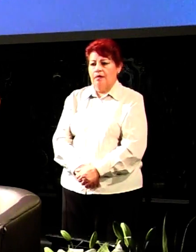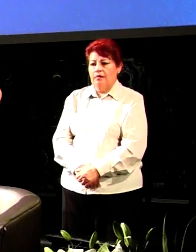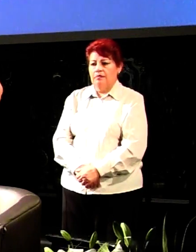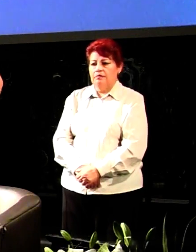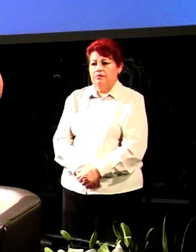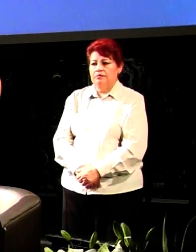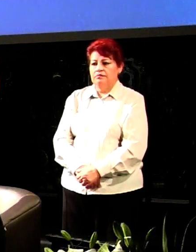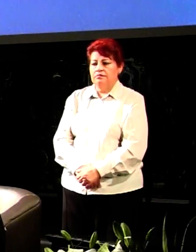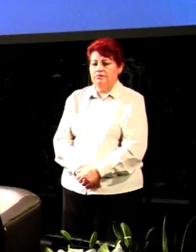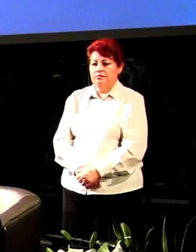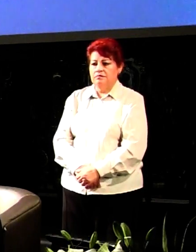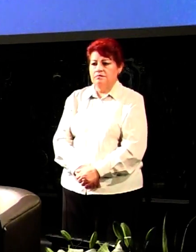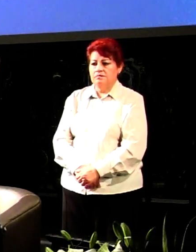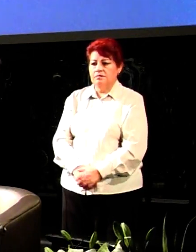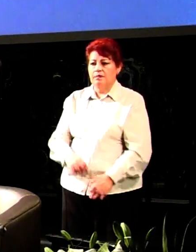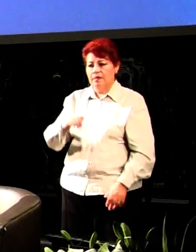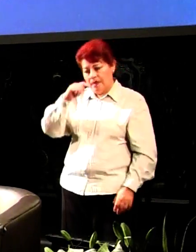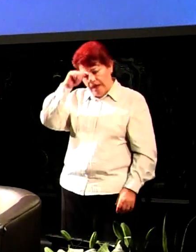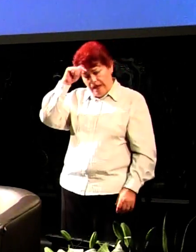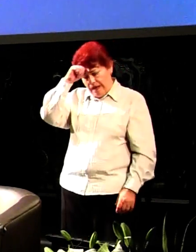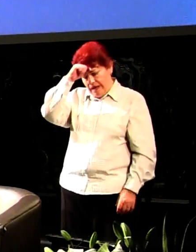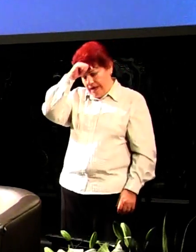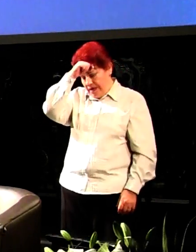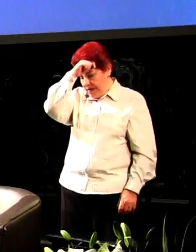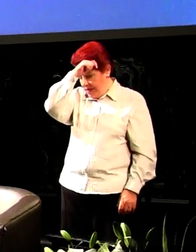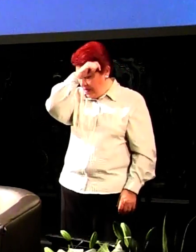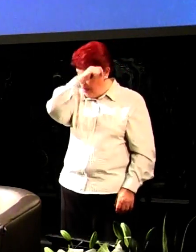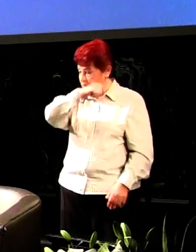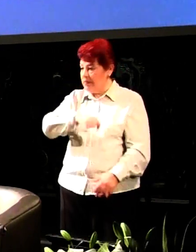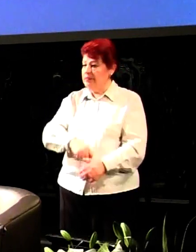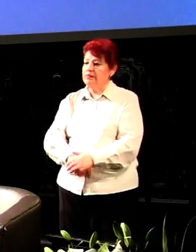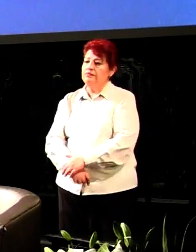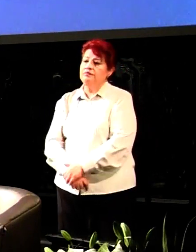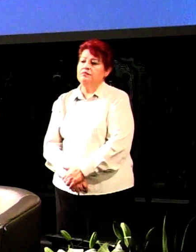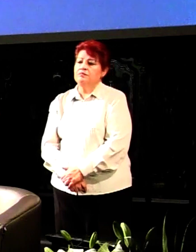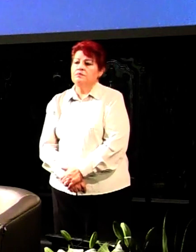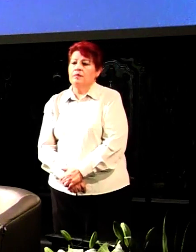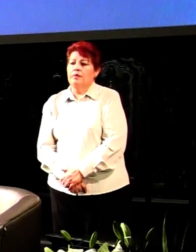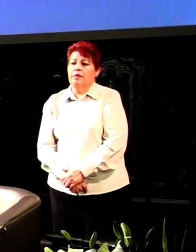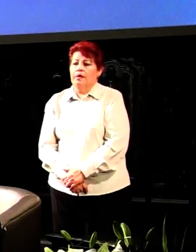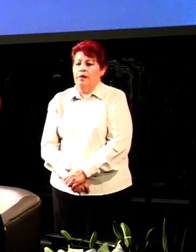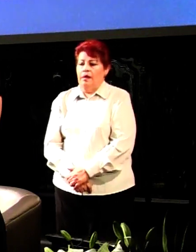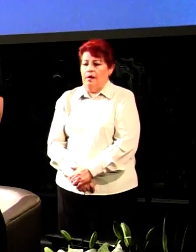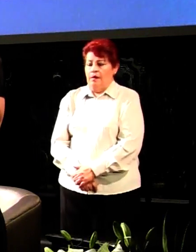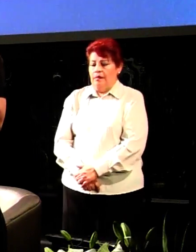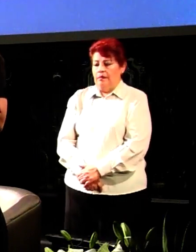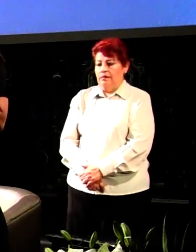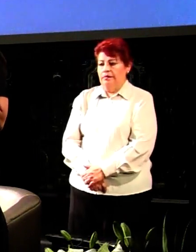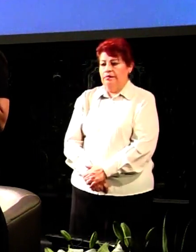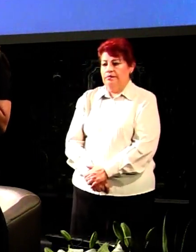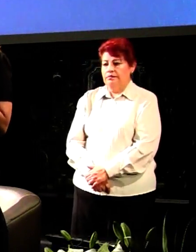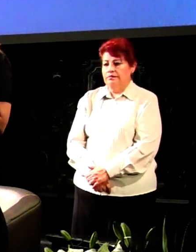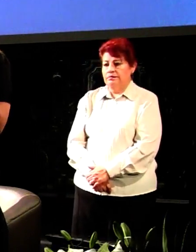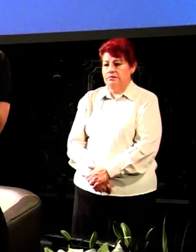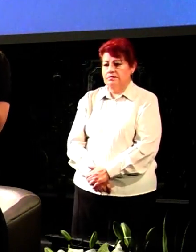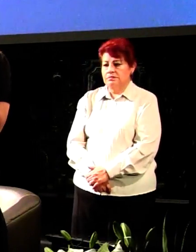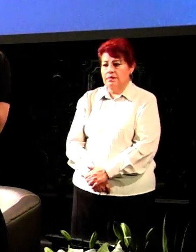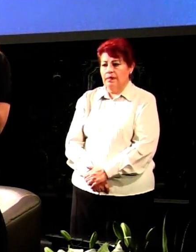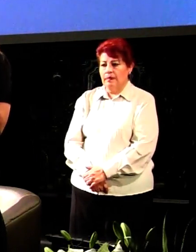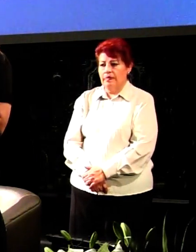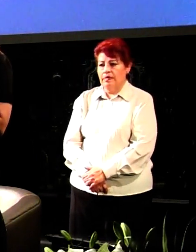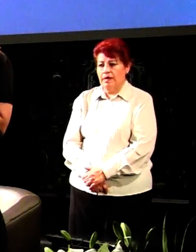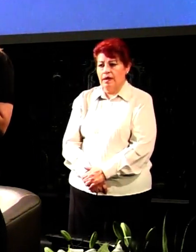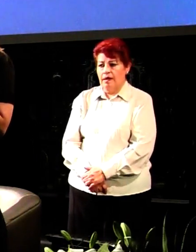asertividad? ¿Dónde está mi manejo de emociones? ¿Cómo soluciono yo problemas para que yo modele esas conductas y yo enseñe